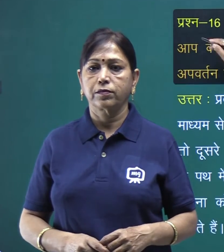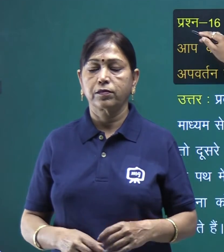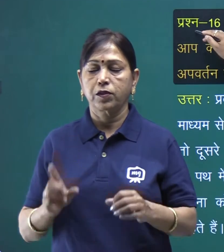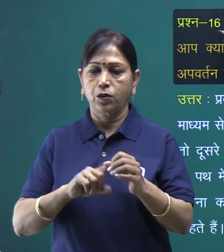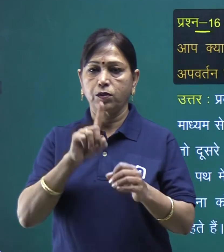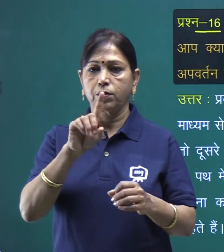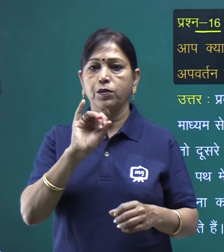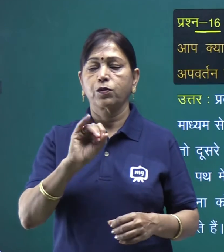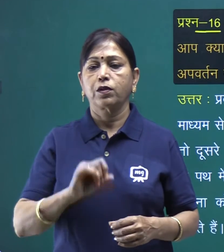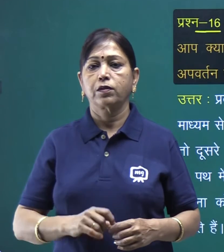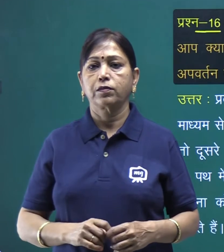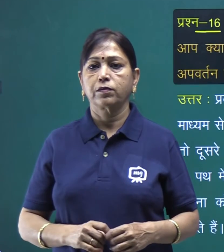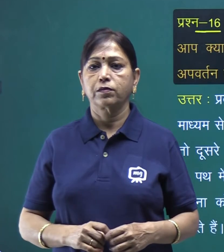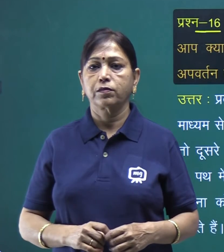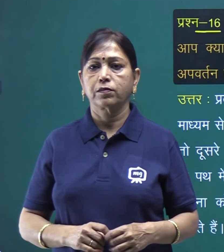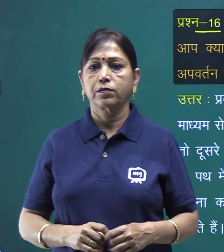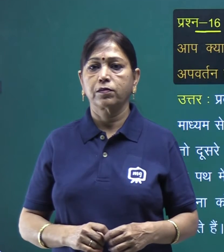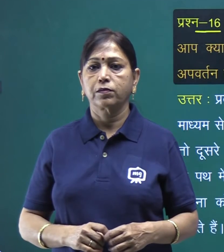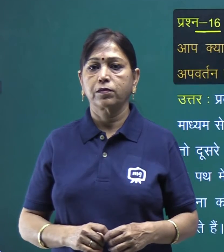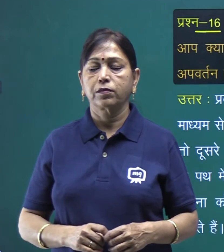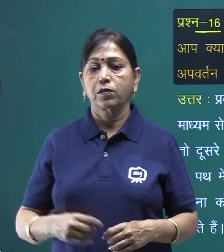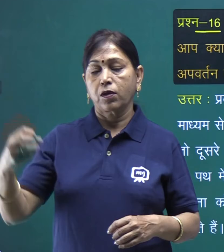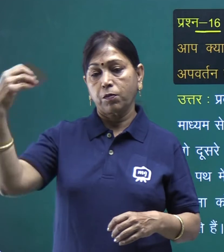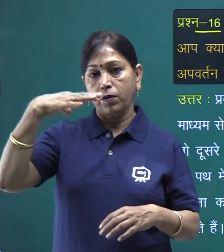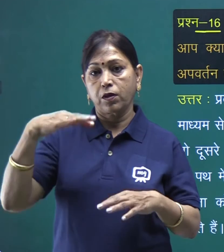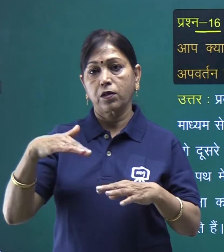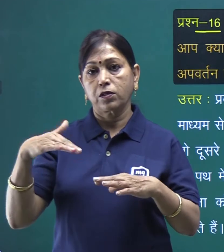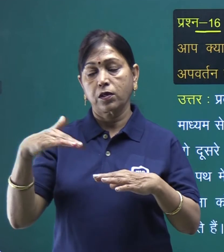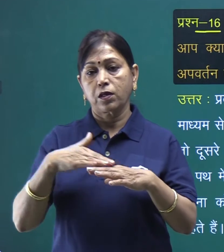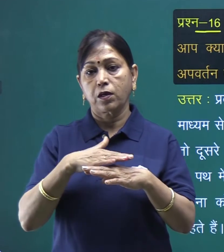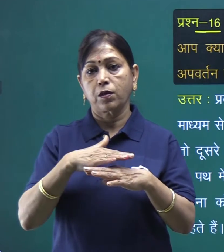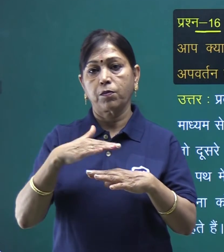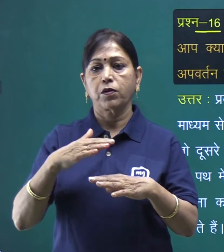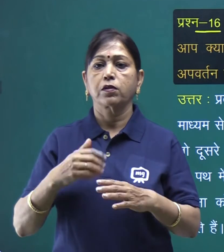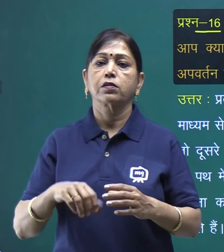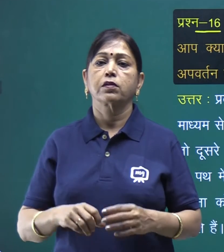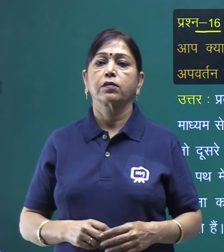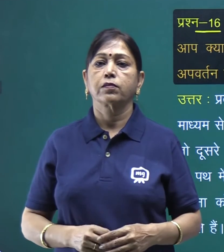प्रश्न 16, प्रकाश के अपवर्तन से